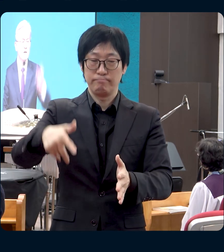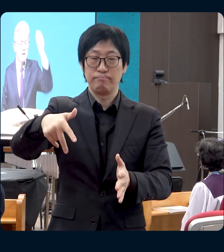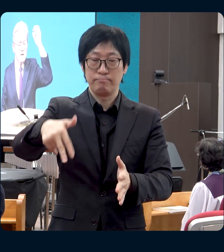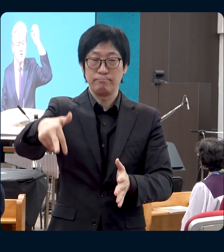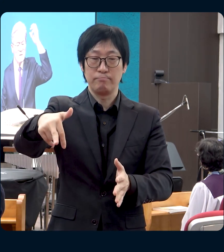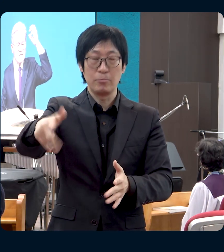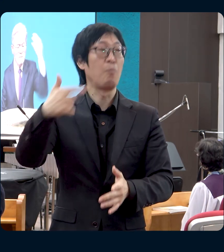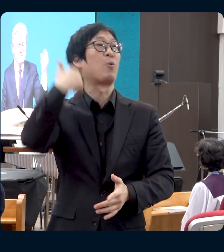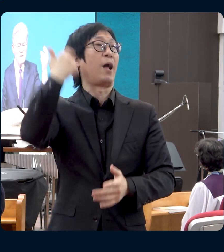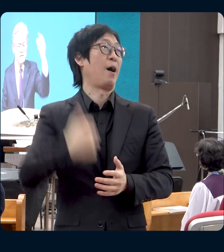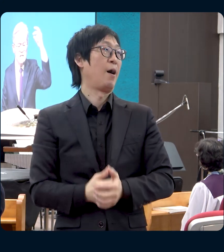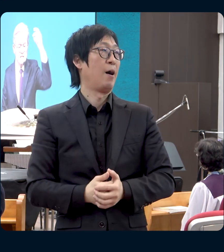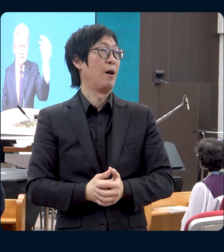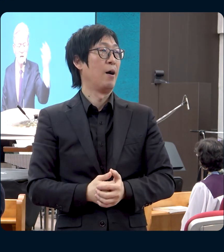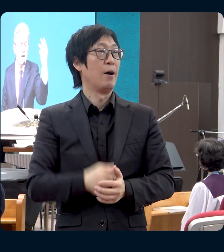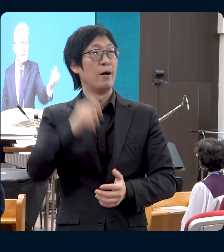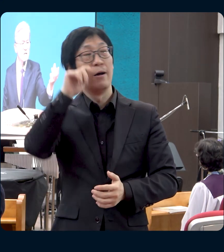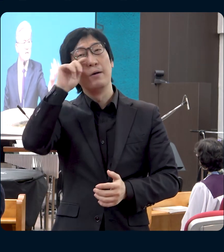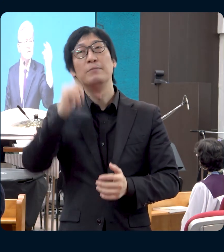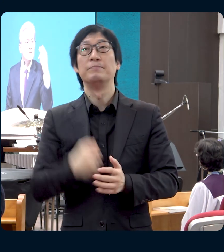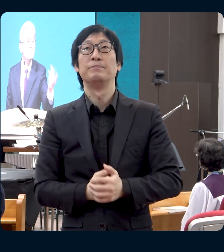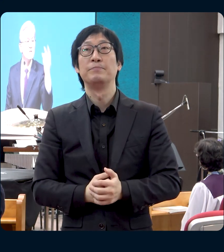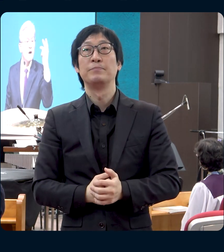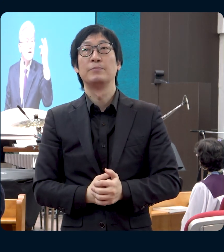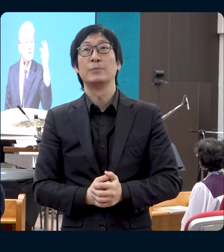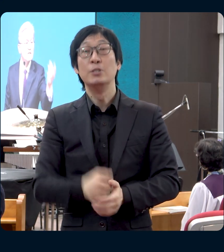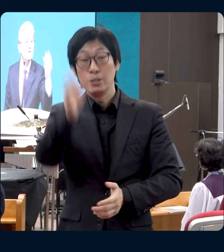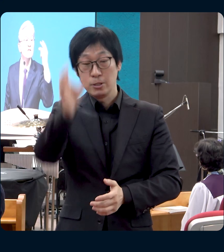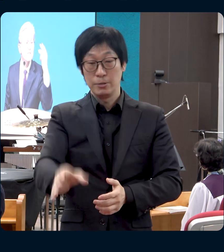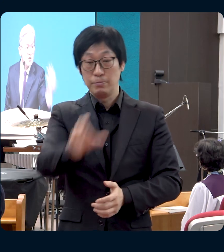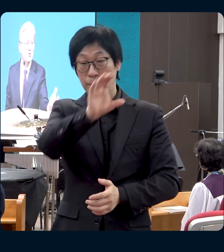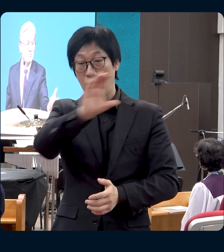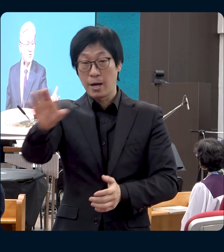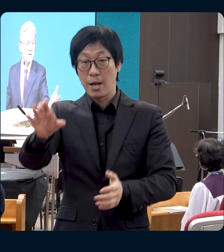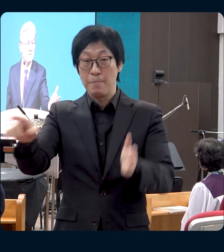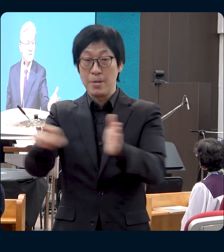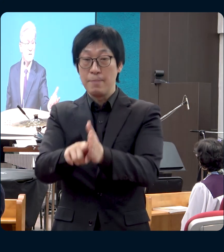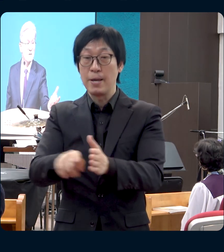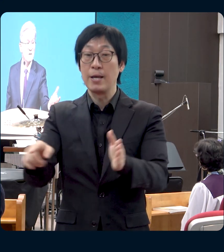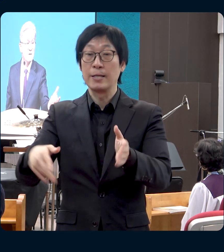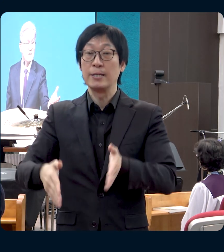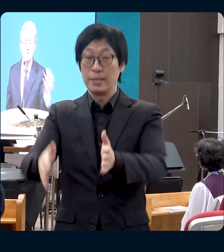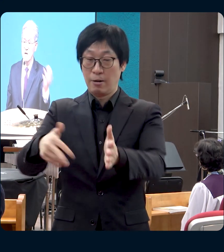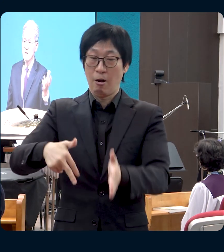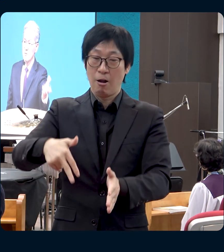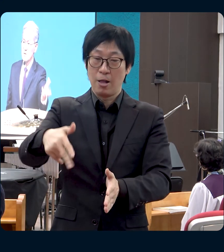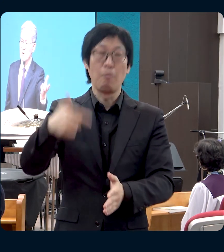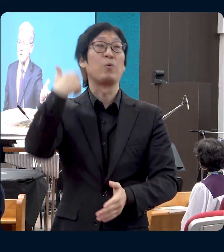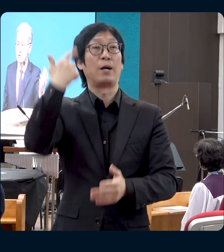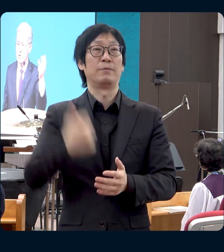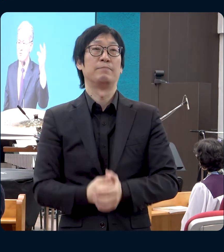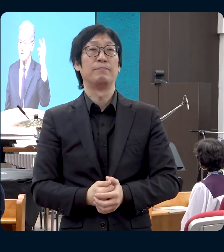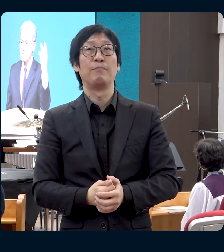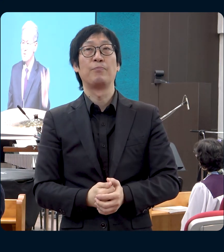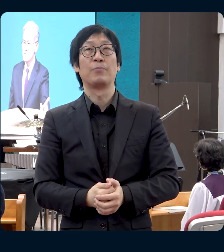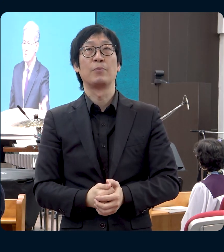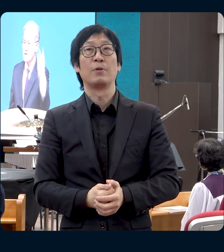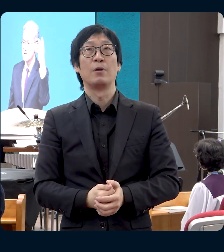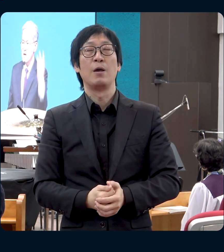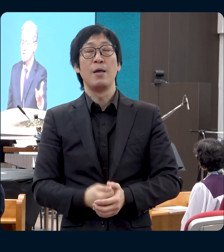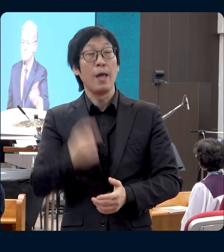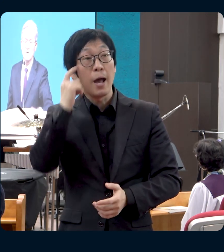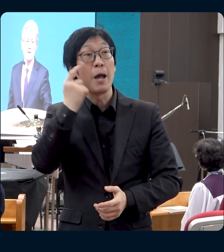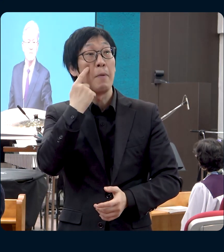가운데 정말 참된 신앙의 길, 십자가의 길을 지켰던 분이에요. 여러분 생각해 보세요.